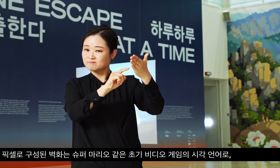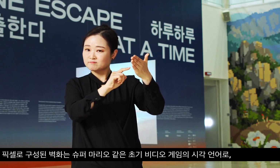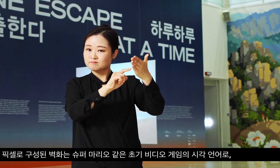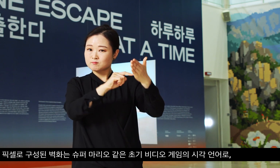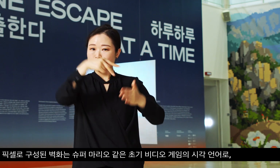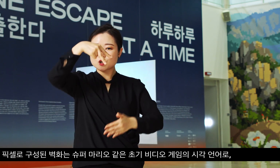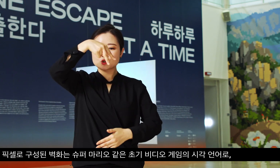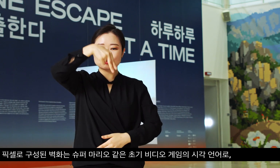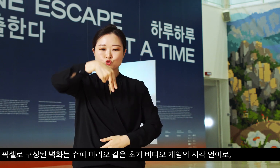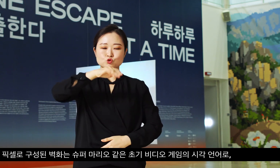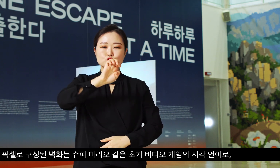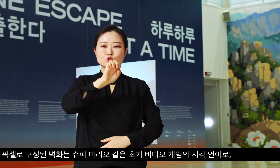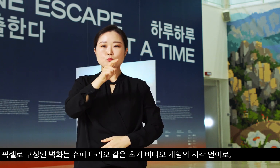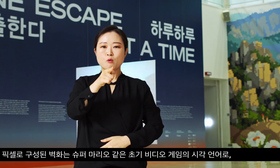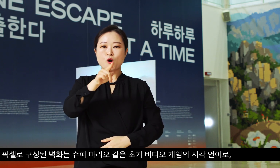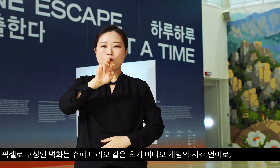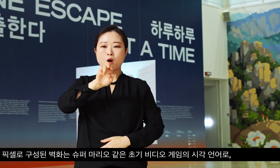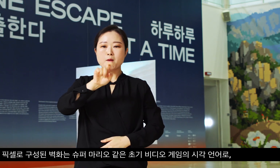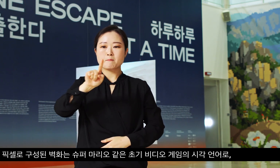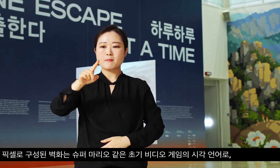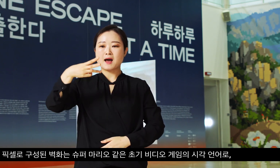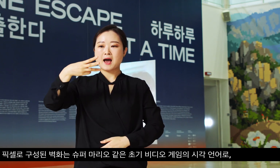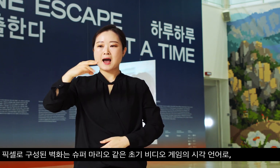슈퍼마리오와 같은 초기 비디오 게임의 시각 언어로